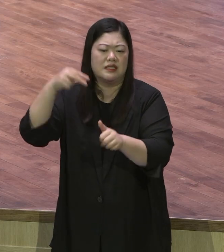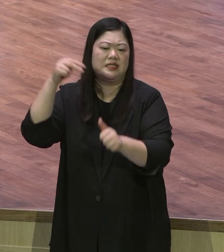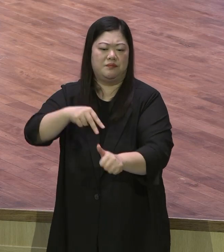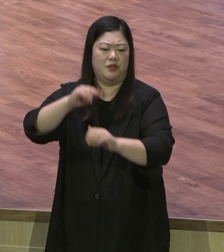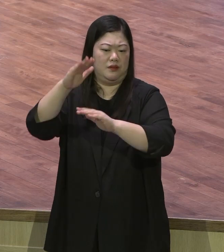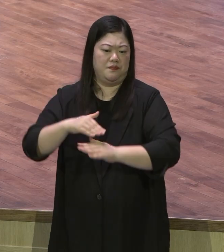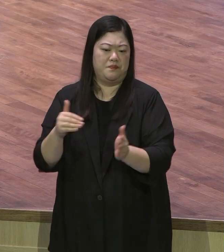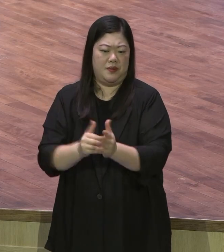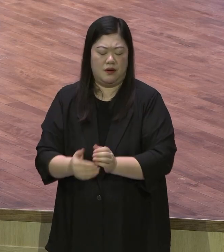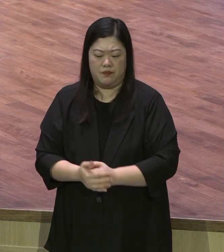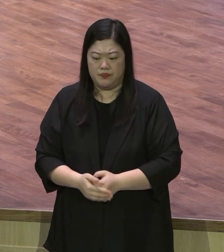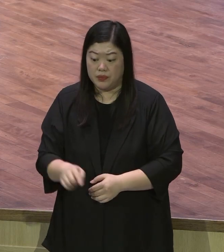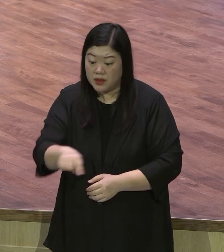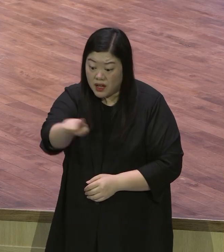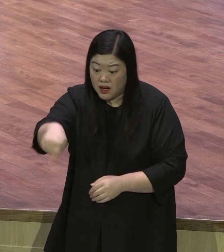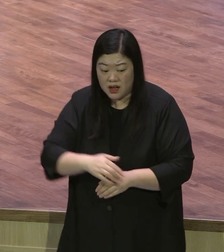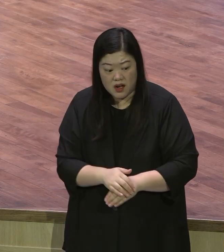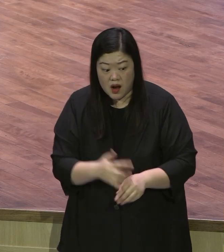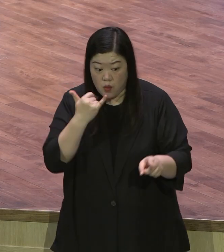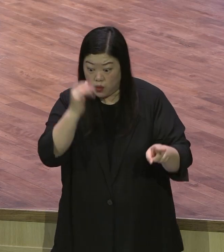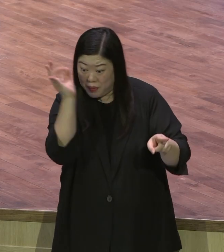너희 부모들처럼 그래 살면 안 돼.